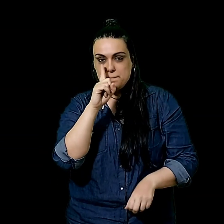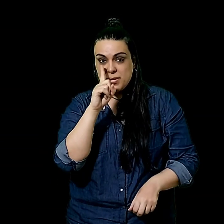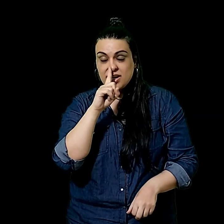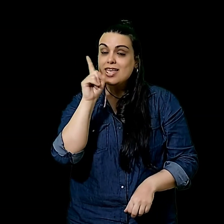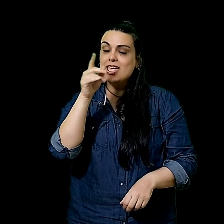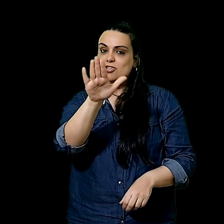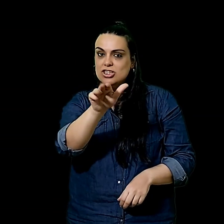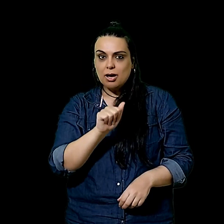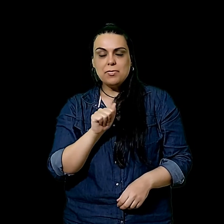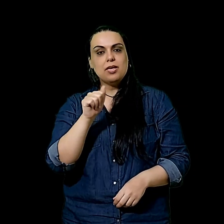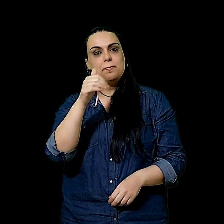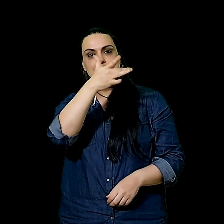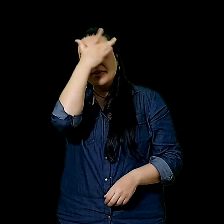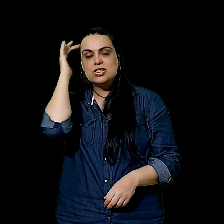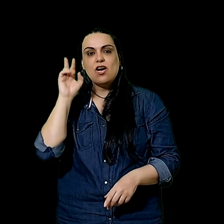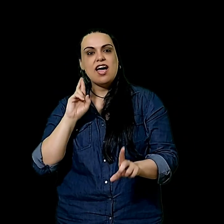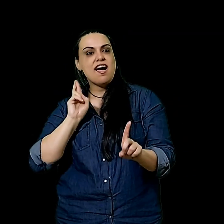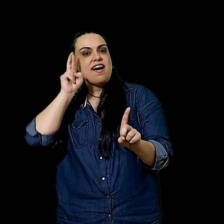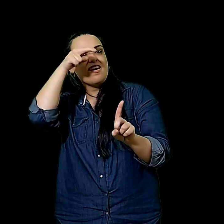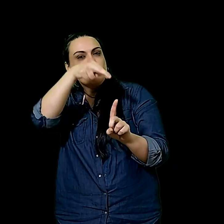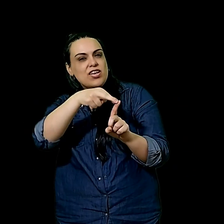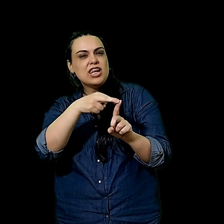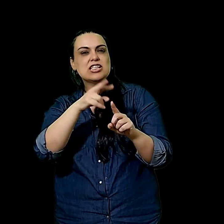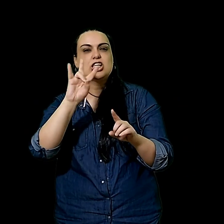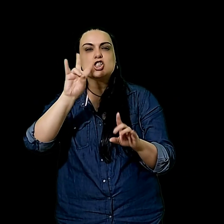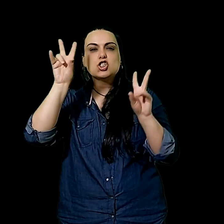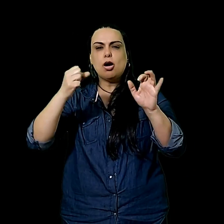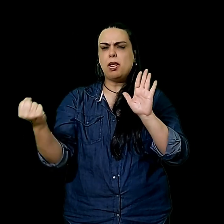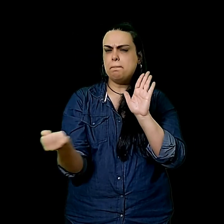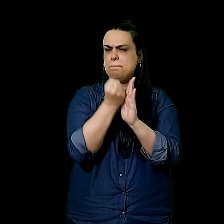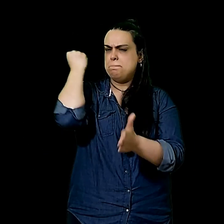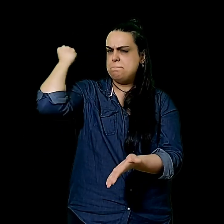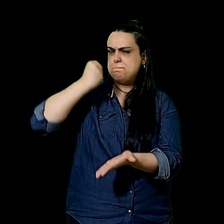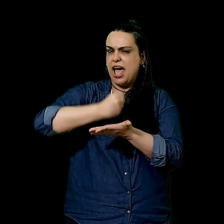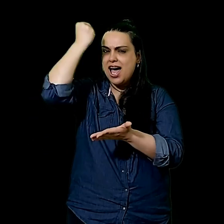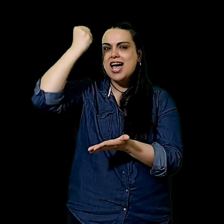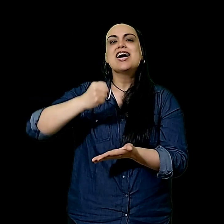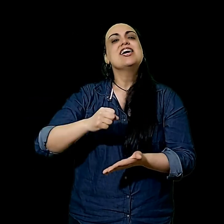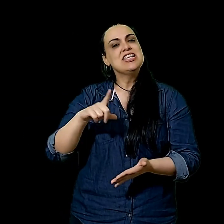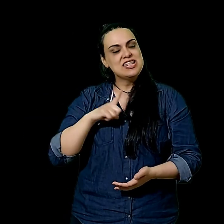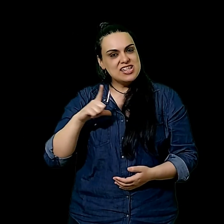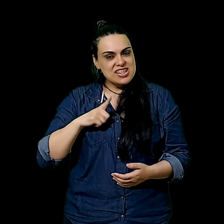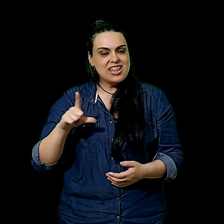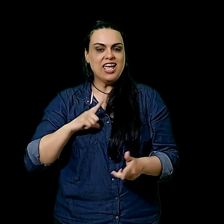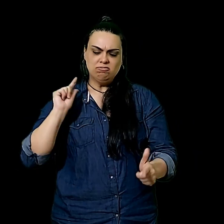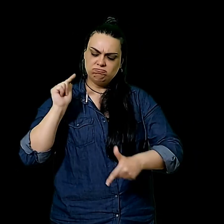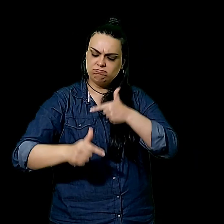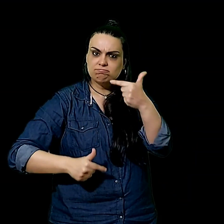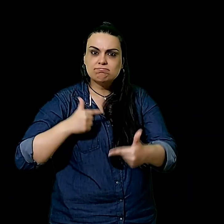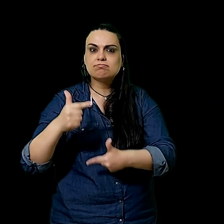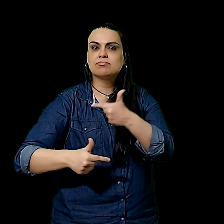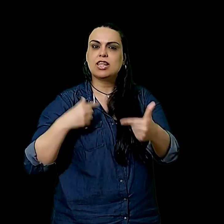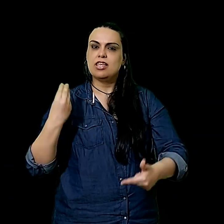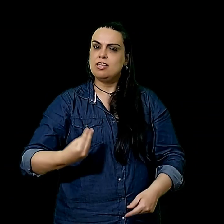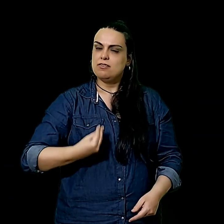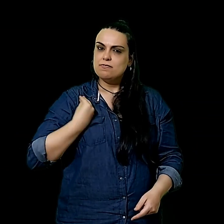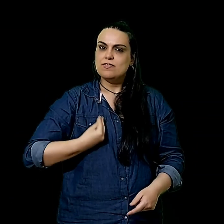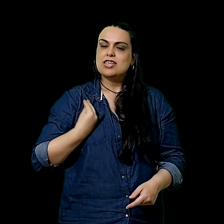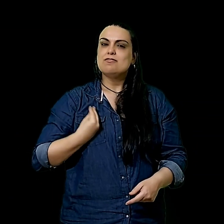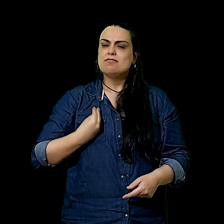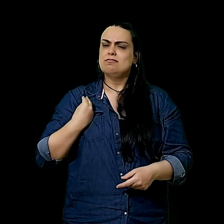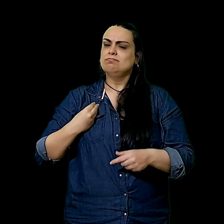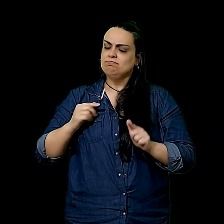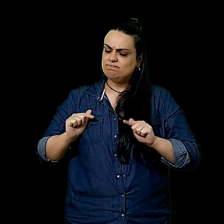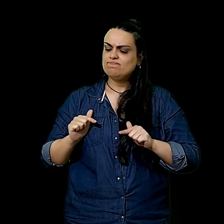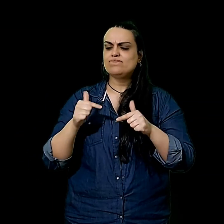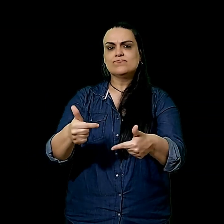da continuidade do legado, do investimento que alguém fez e está hoje cumprindo o ministério e vivendo a chamada.